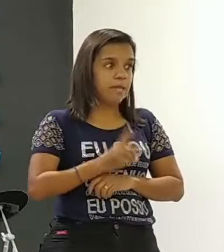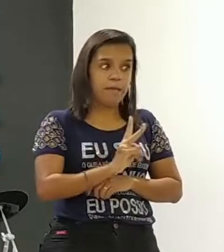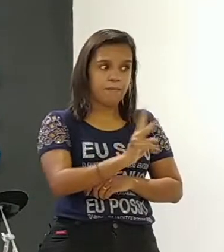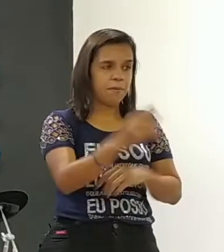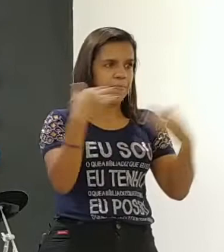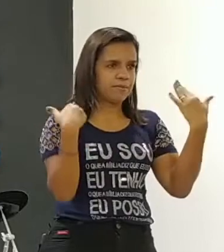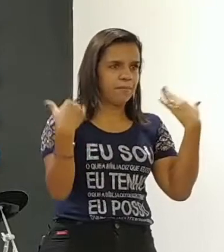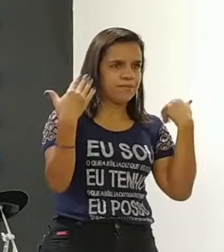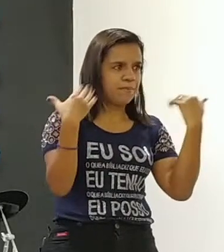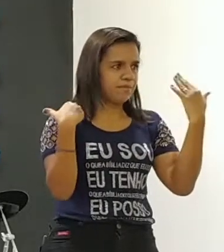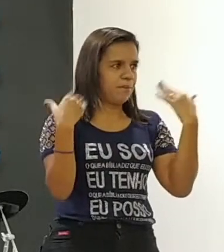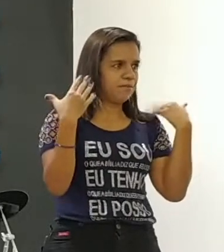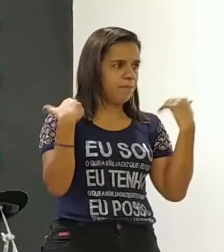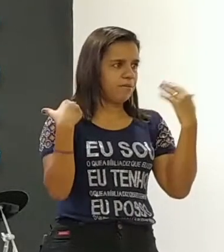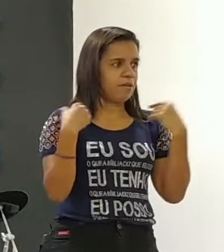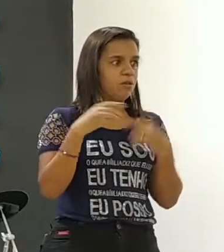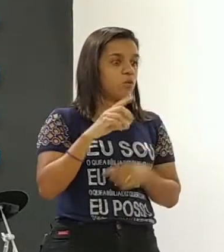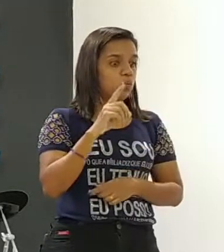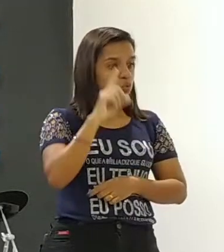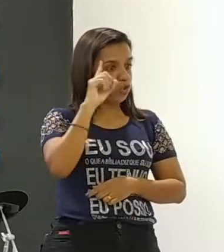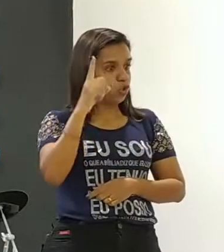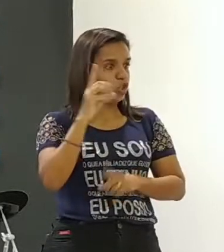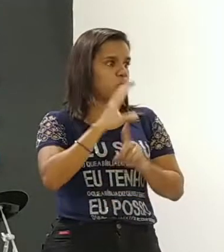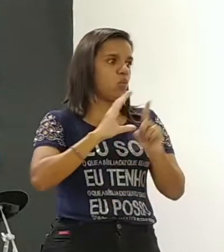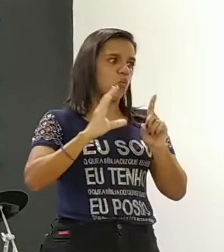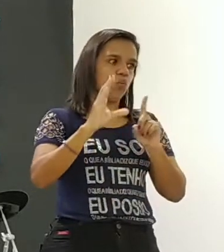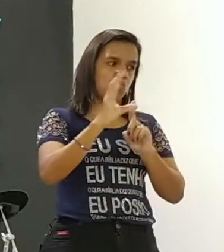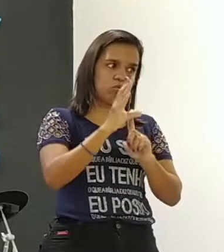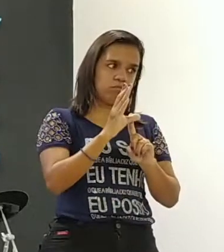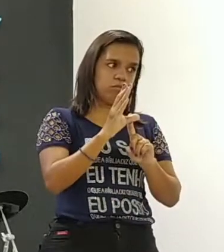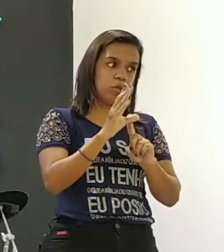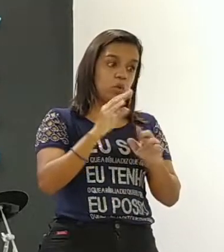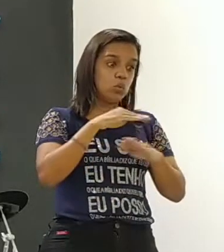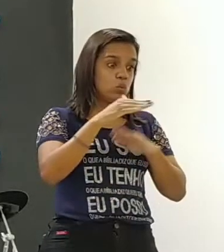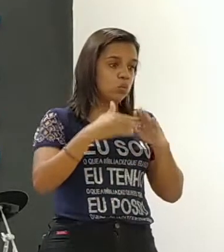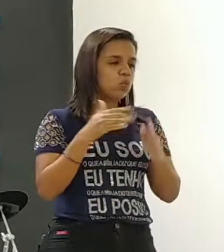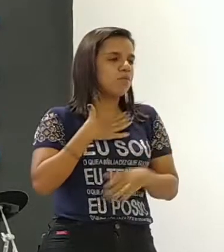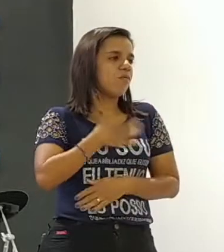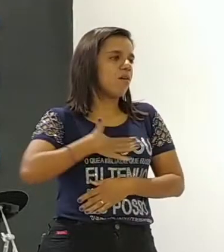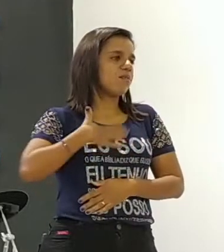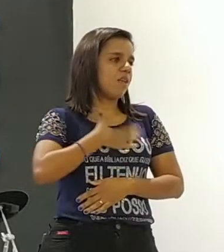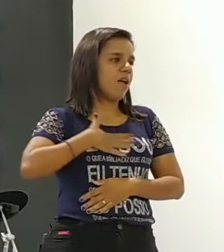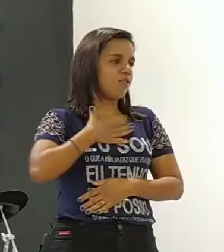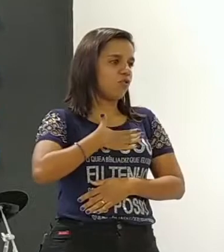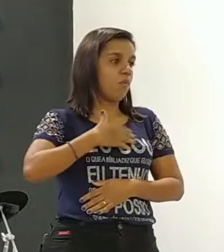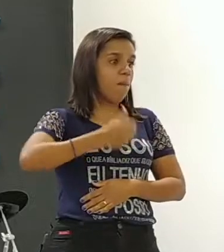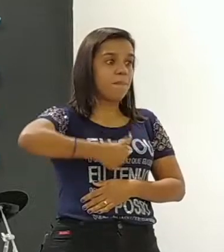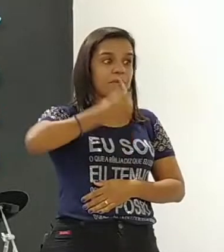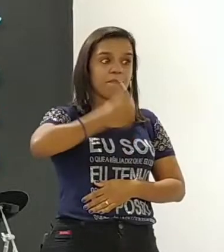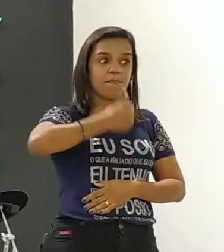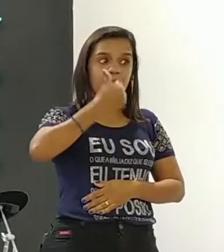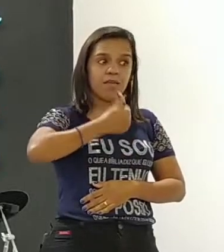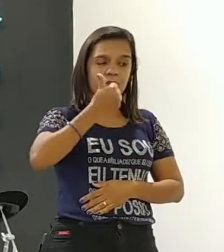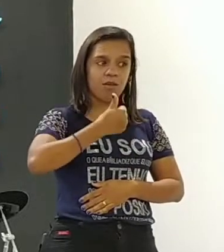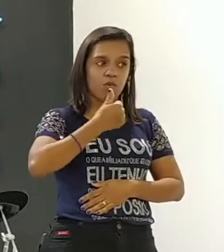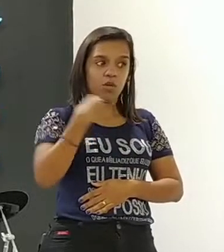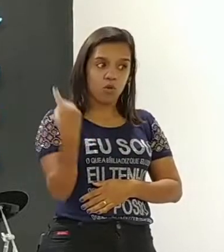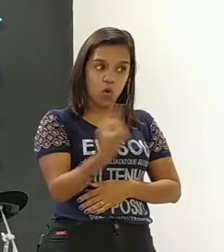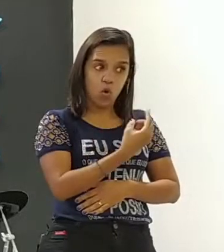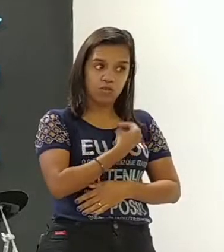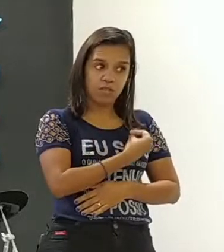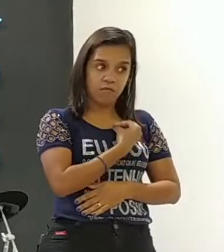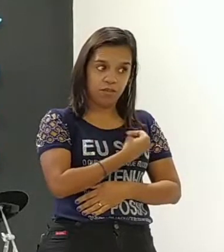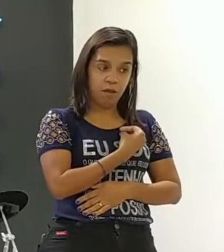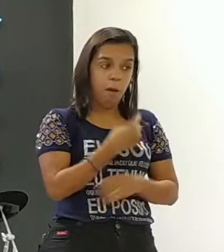como prioridade na nossa vida, ou tudo aquilo que nos agrada como prioridade na nossa vida. O que tem que